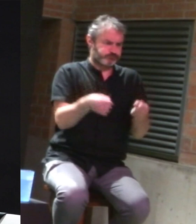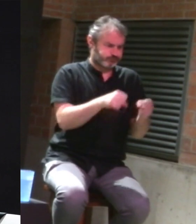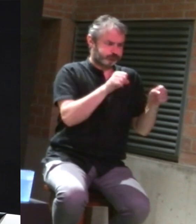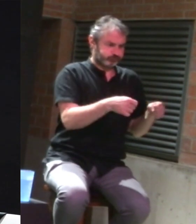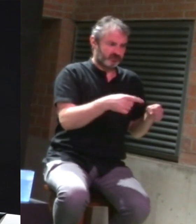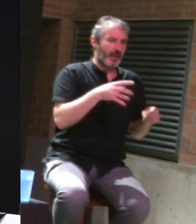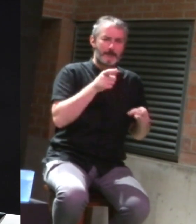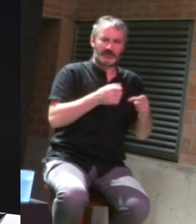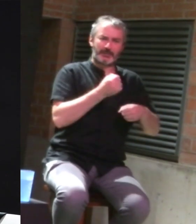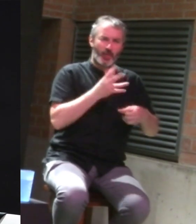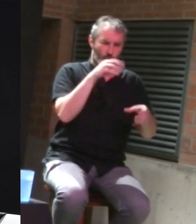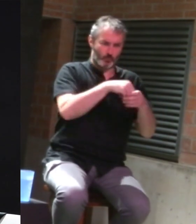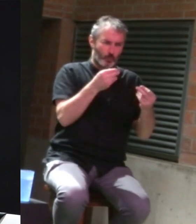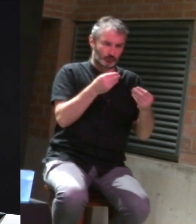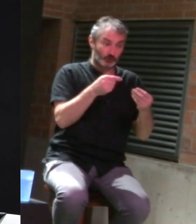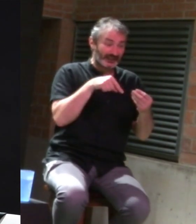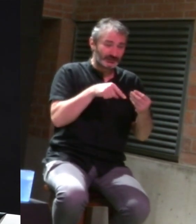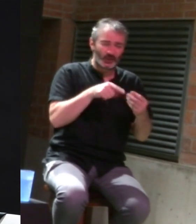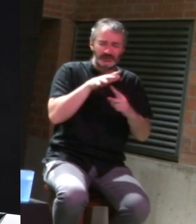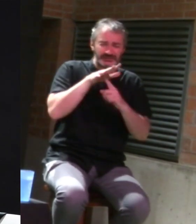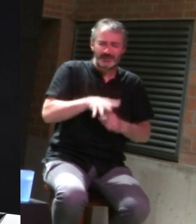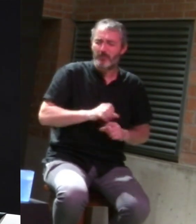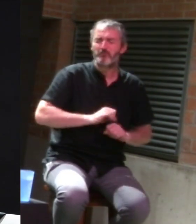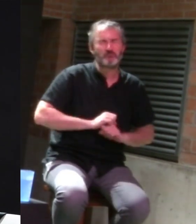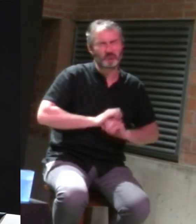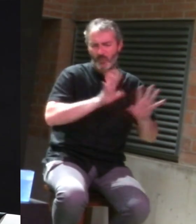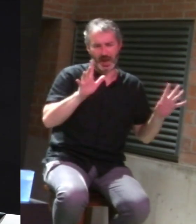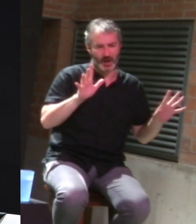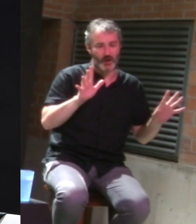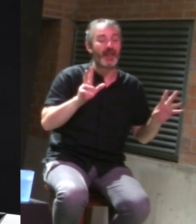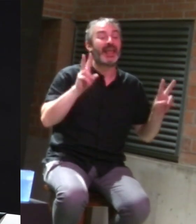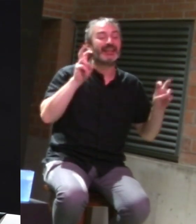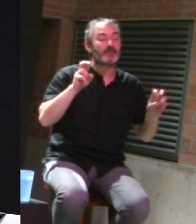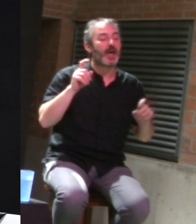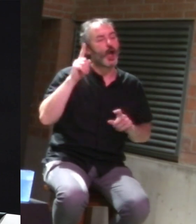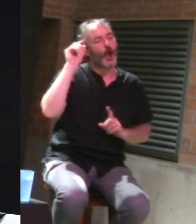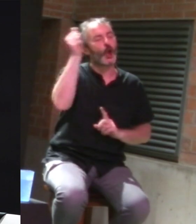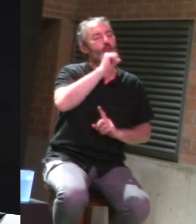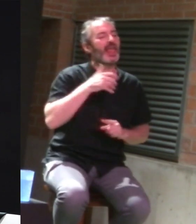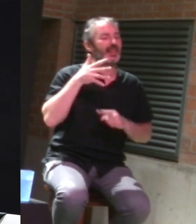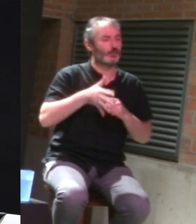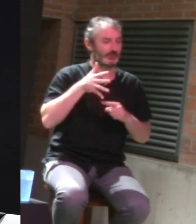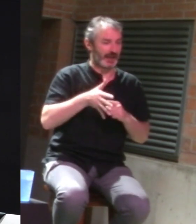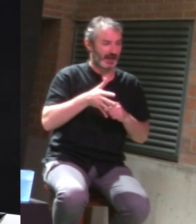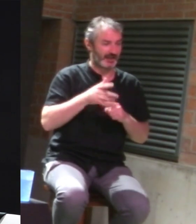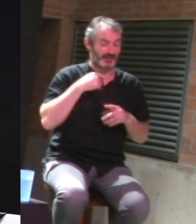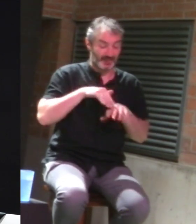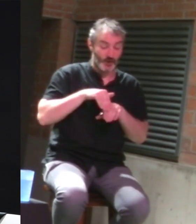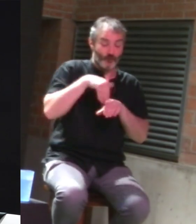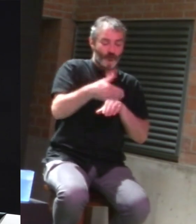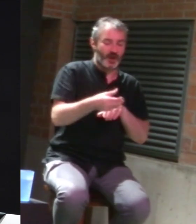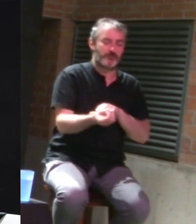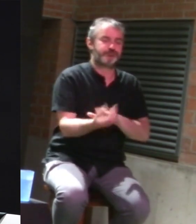gent treballant, una discriminació molt bèstia pel que fa al que són les colònies industrials que s'estan començant a establir en